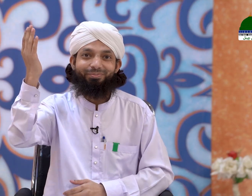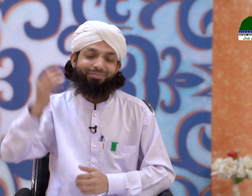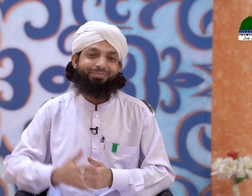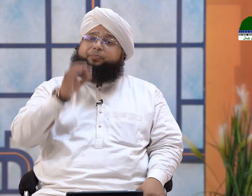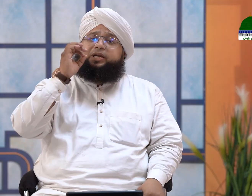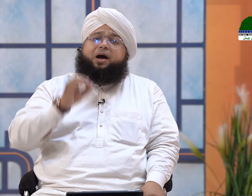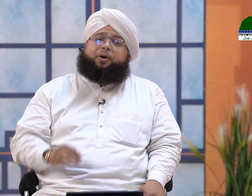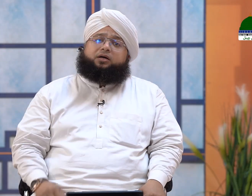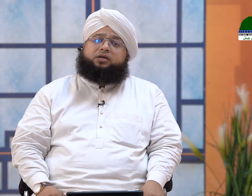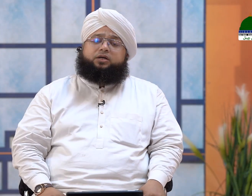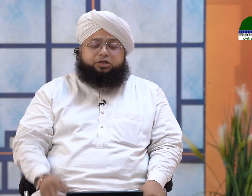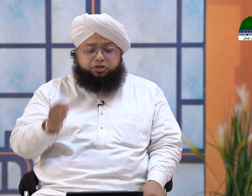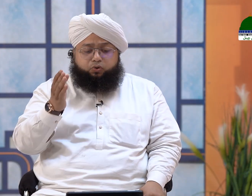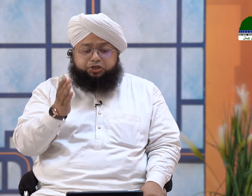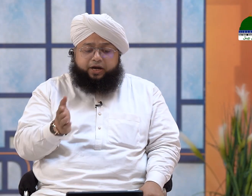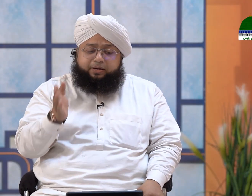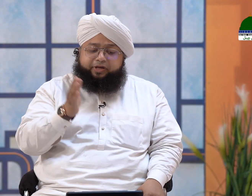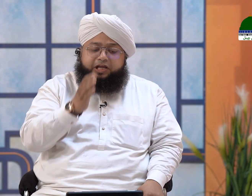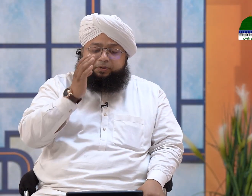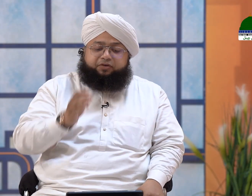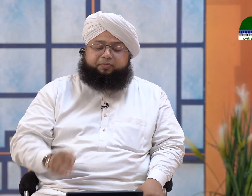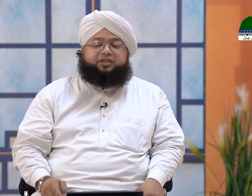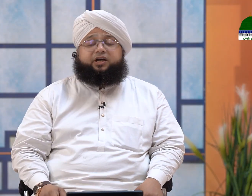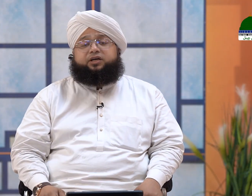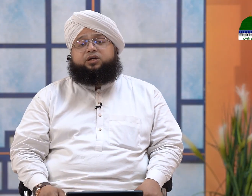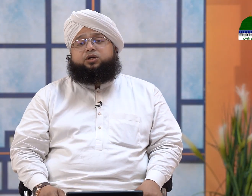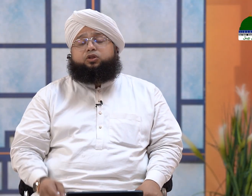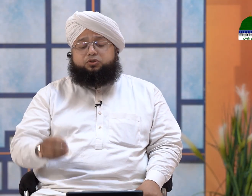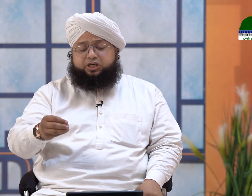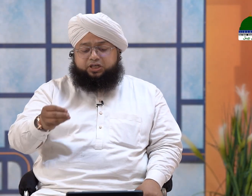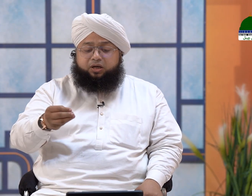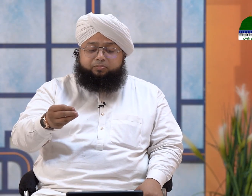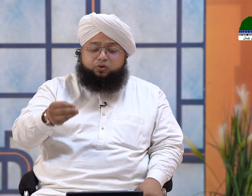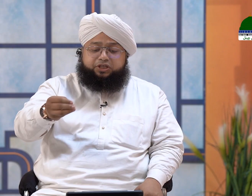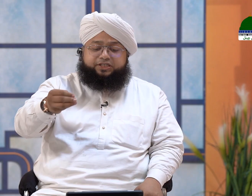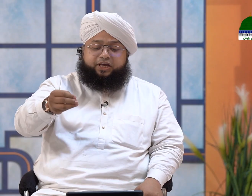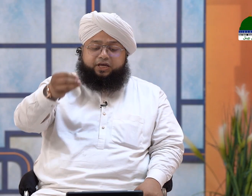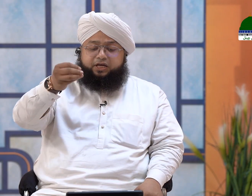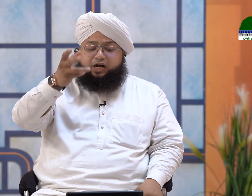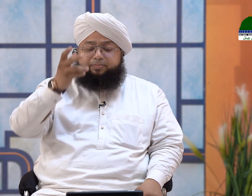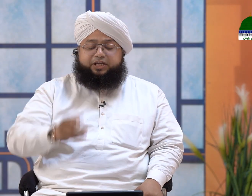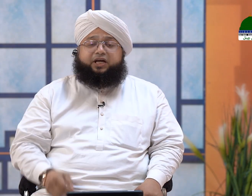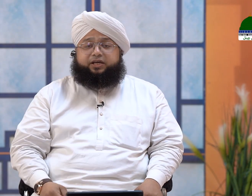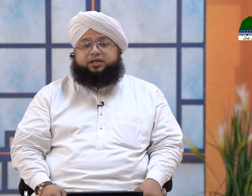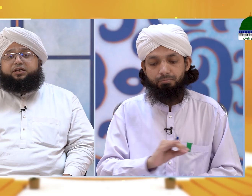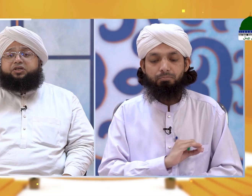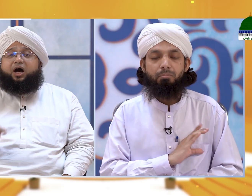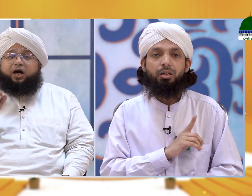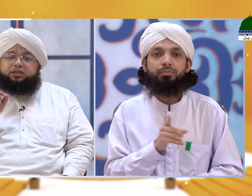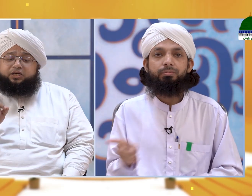اور جب اللہ پاک کسی کو جہنم کے لیے پیدا فرماتا ہے تو اس سے جہنمیوں جیسے کام لیتا ہے، یہاں تک